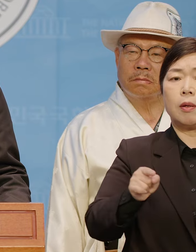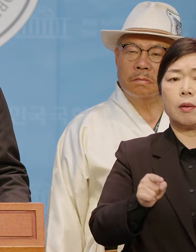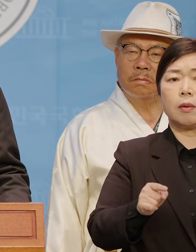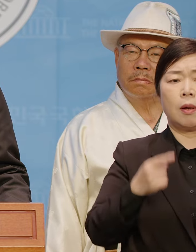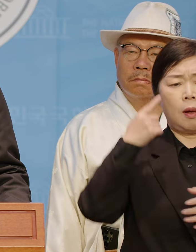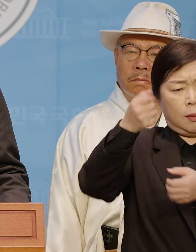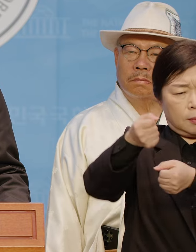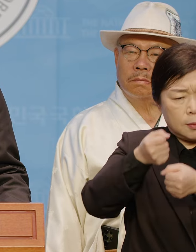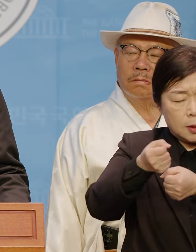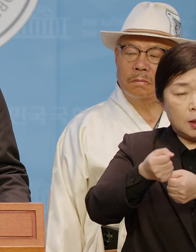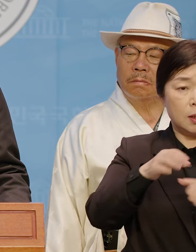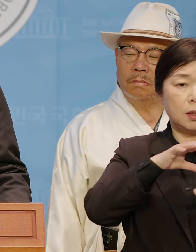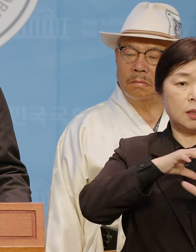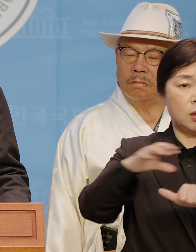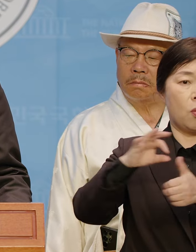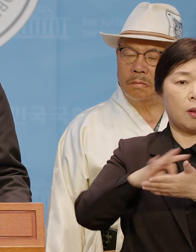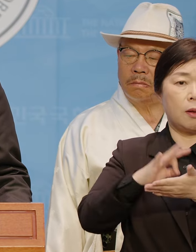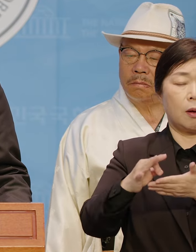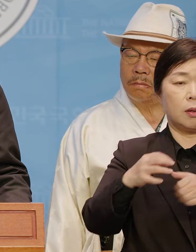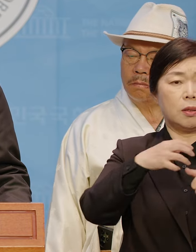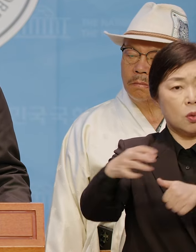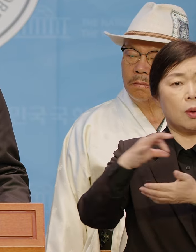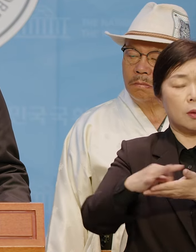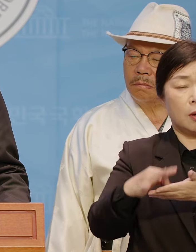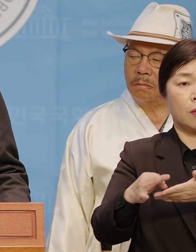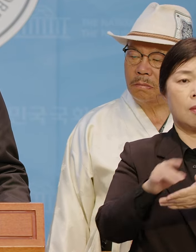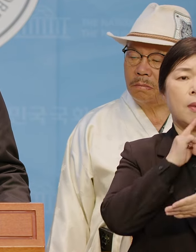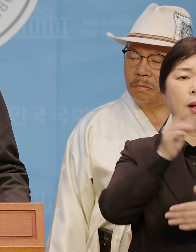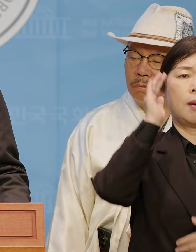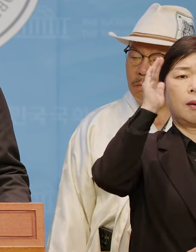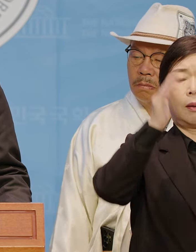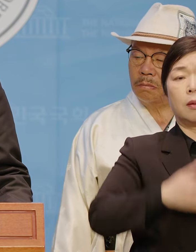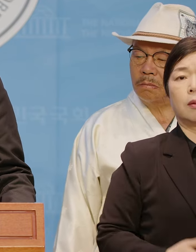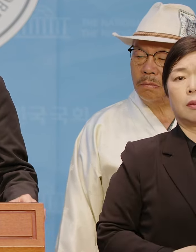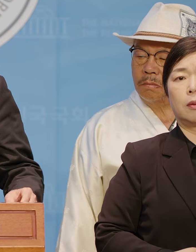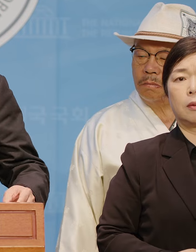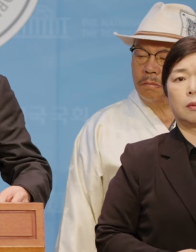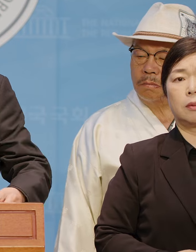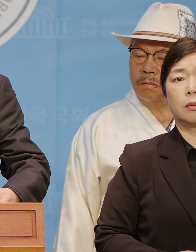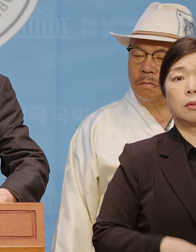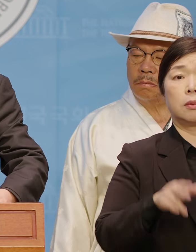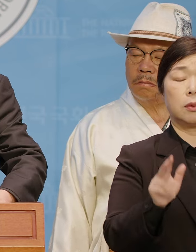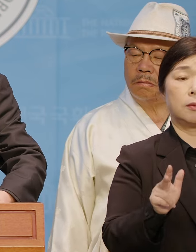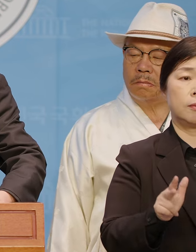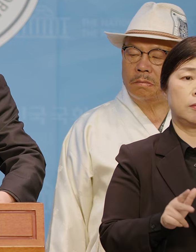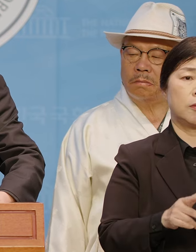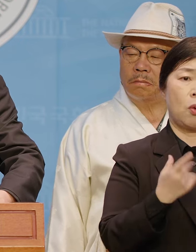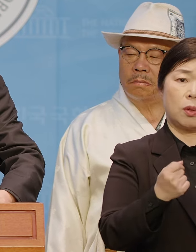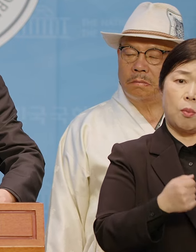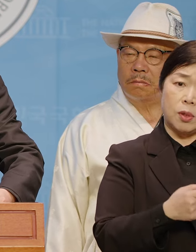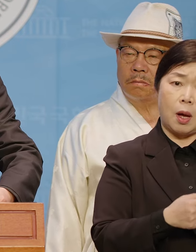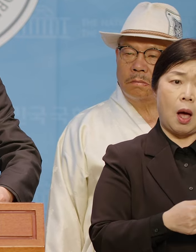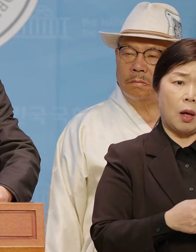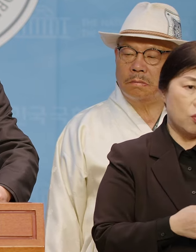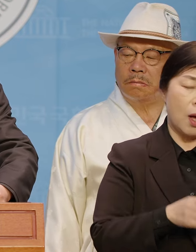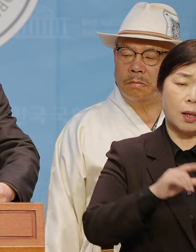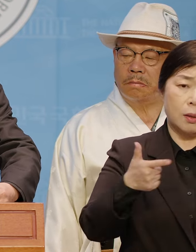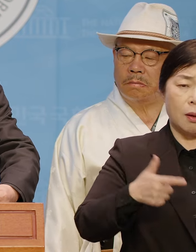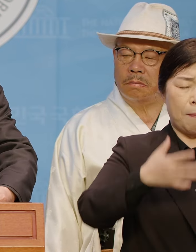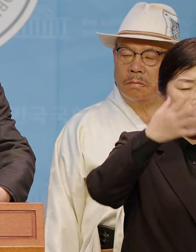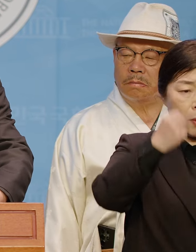물고 늘어진다는 식으로 여전히 떠벌리고 있습니다 지금 현재 이런 목사들이 한둘이